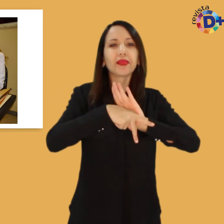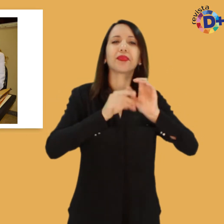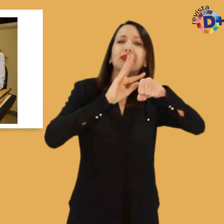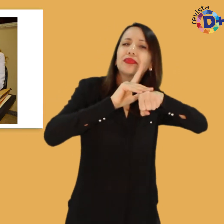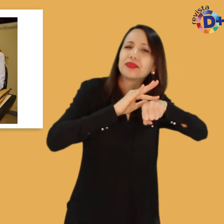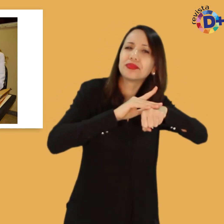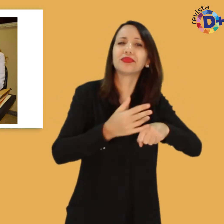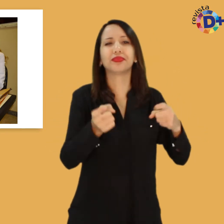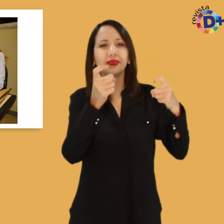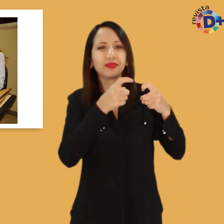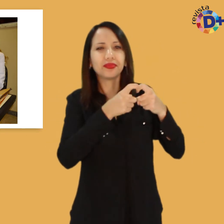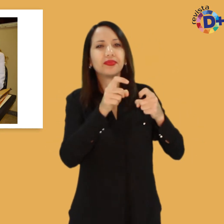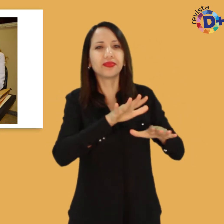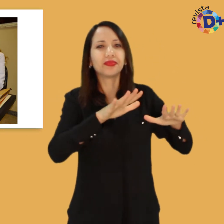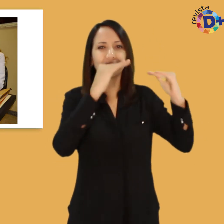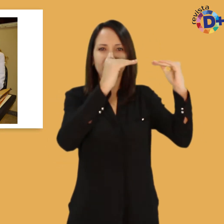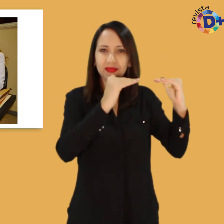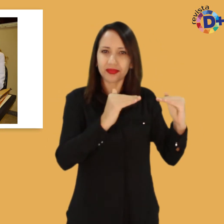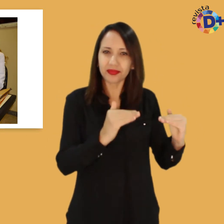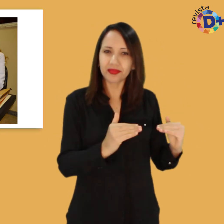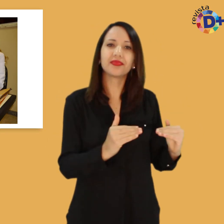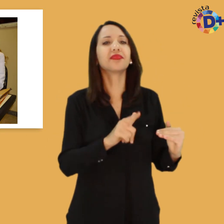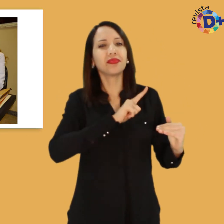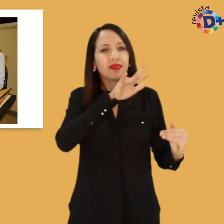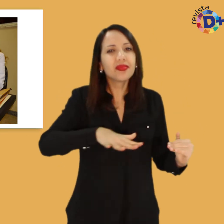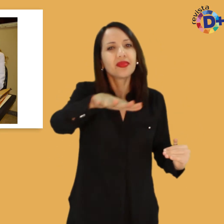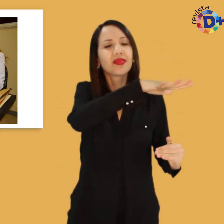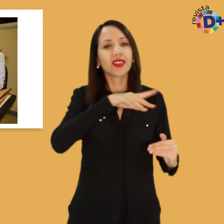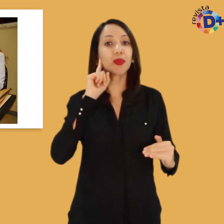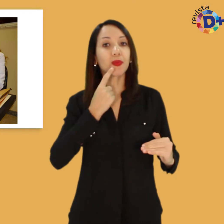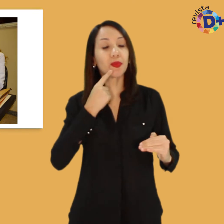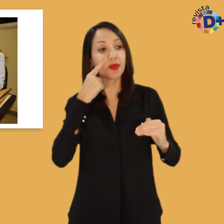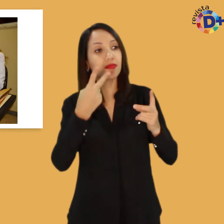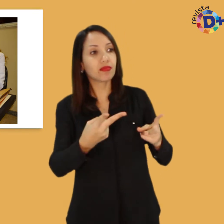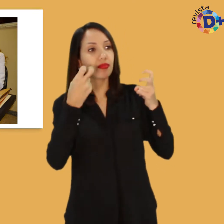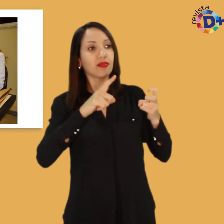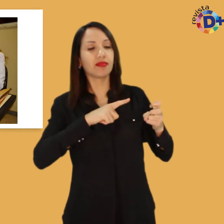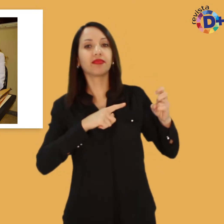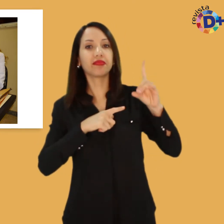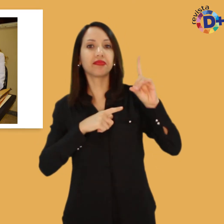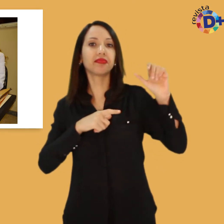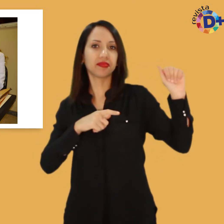ou médico-organicista. Nela, o surdo é visto como um deficiente que precisa